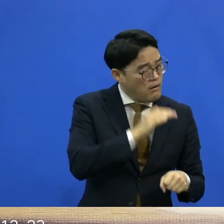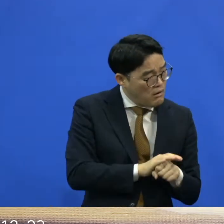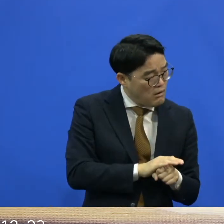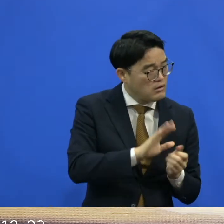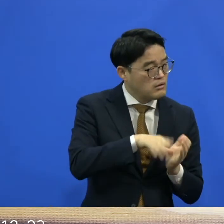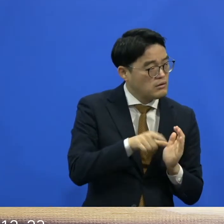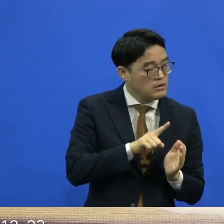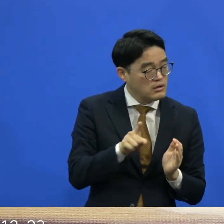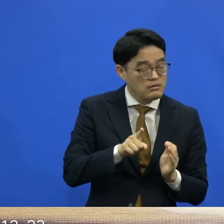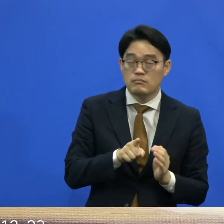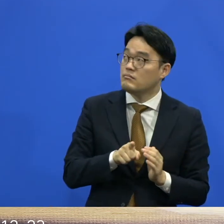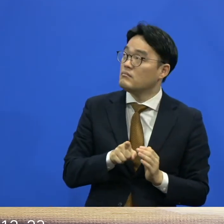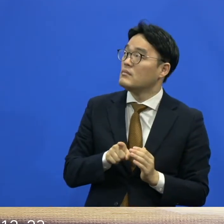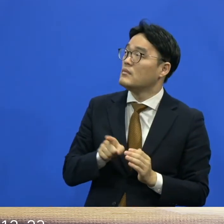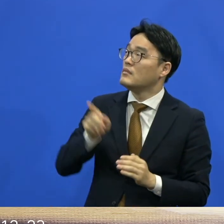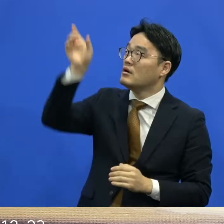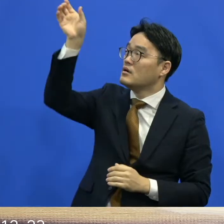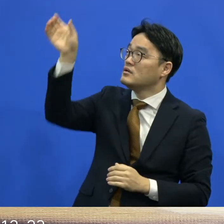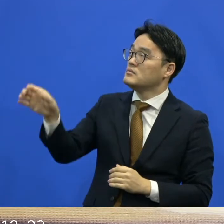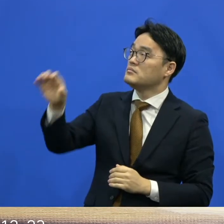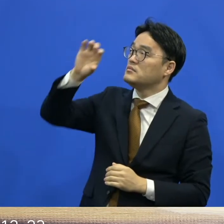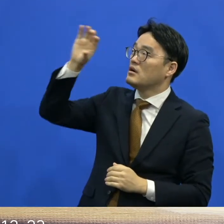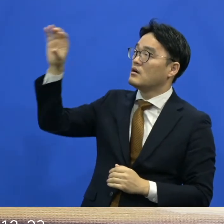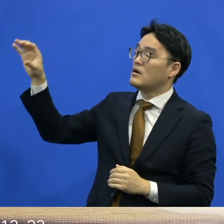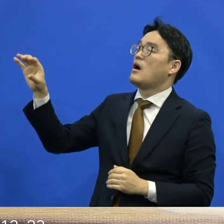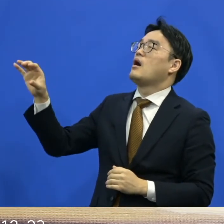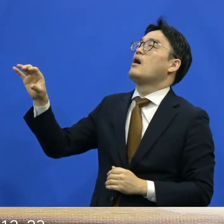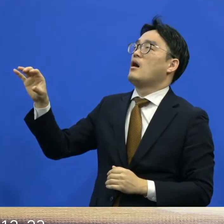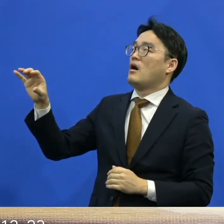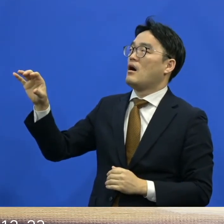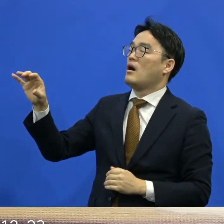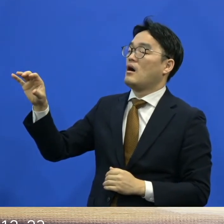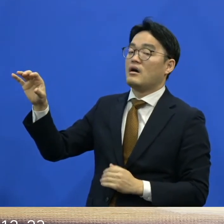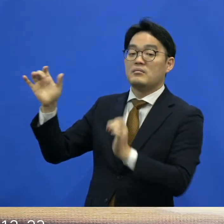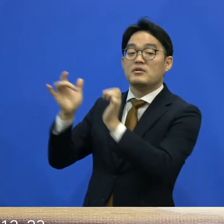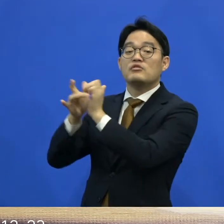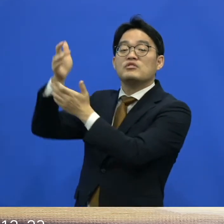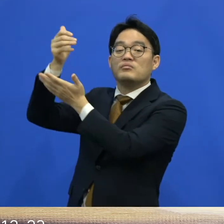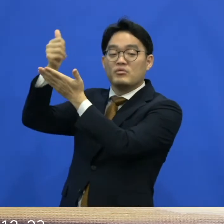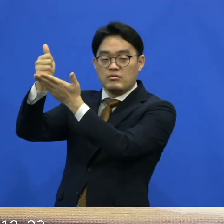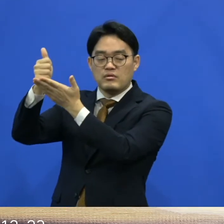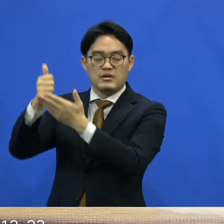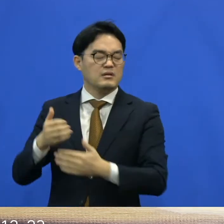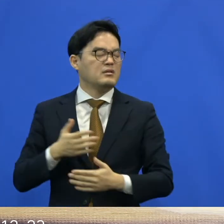바라보세요. 예수님이 뭐라고 말씀하실 것? 나도 억울하다.